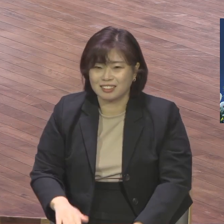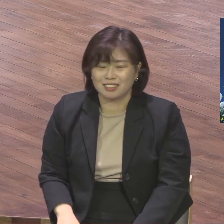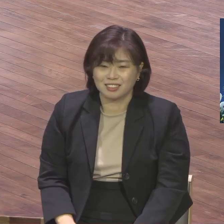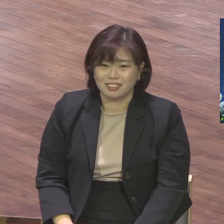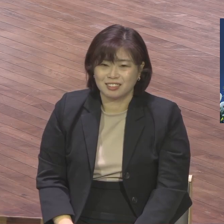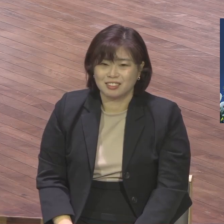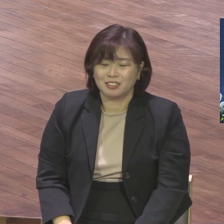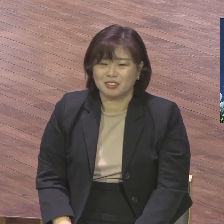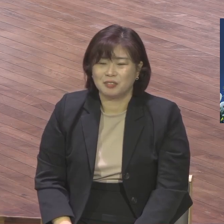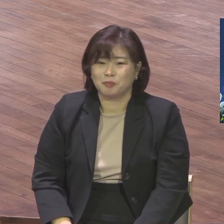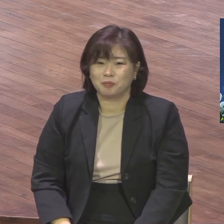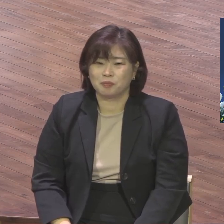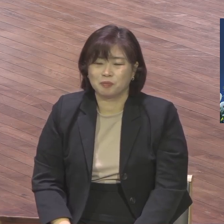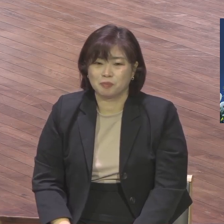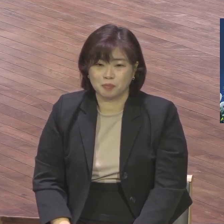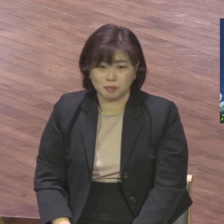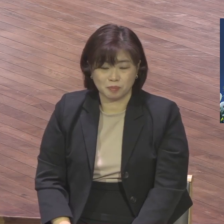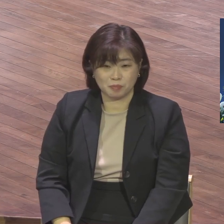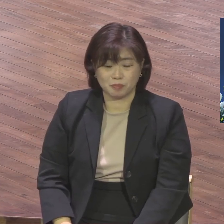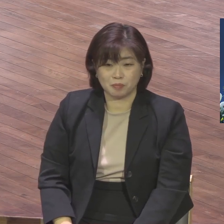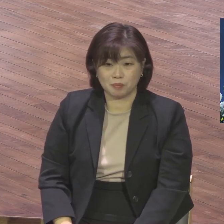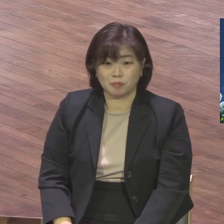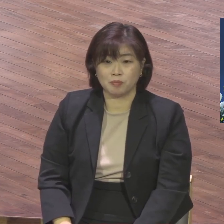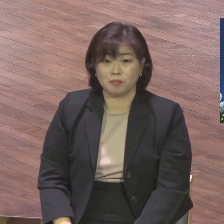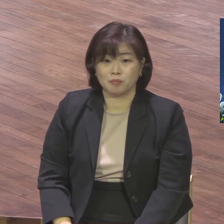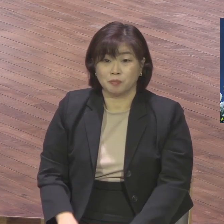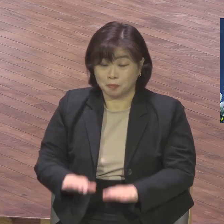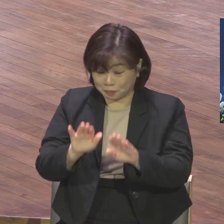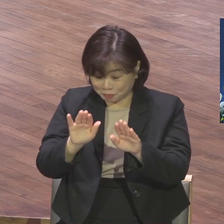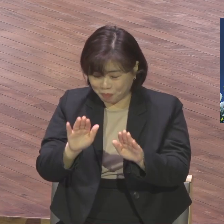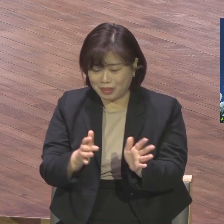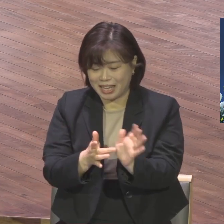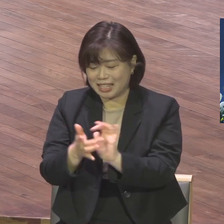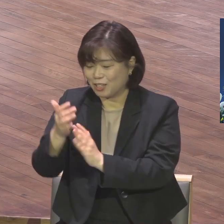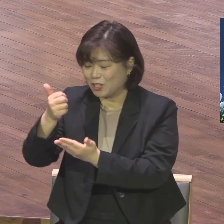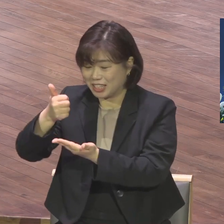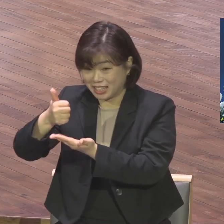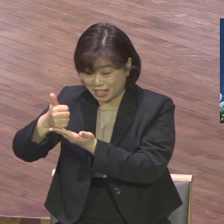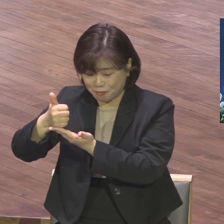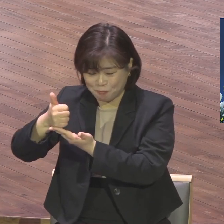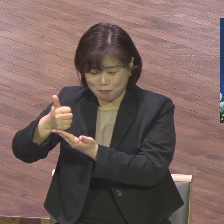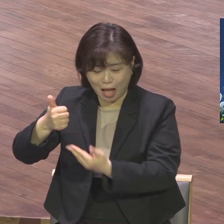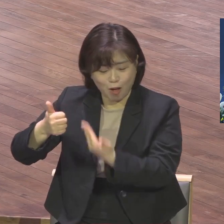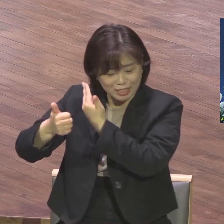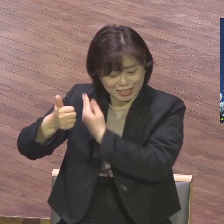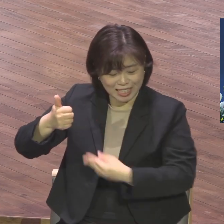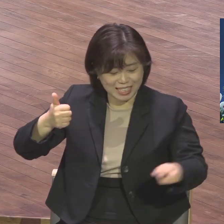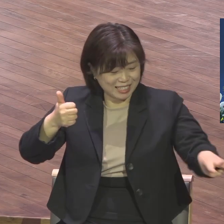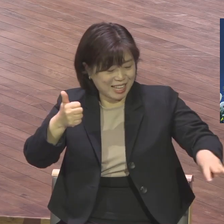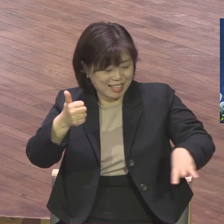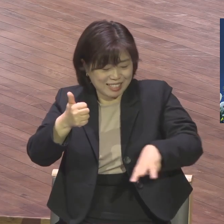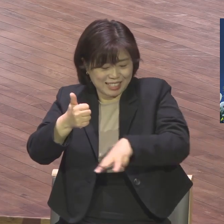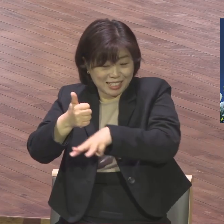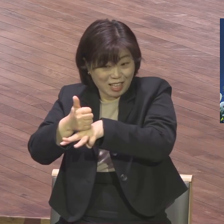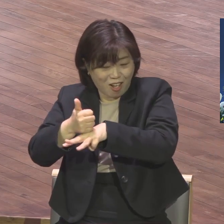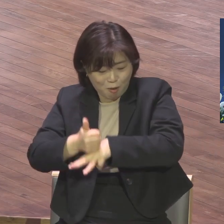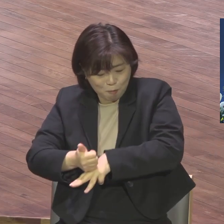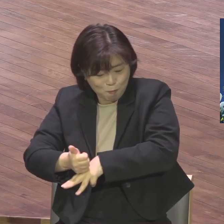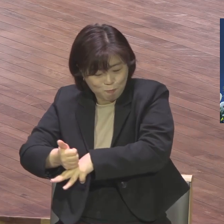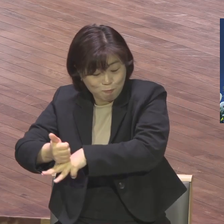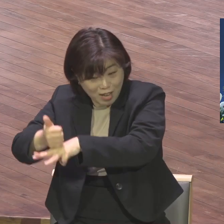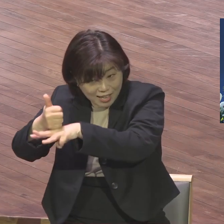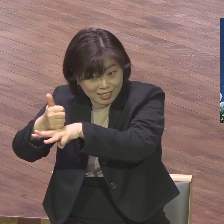전후 사정이 나와 있습니다. 이들이요 예수님하고 기도하러 갔지요. 예수님 기도하러 가자 산에